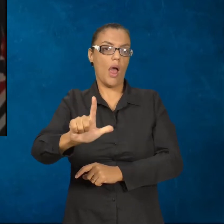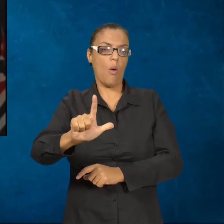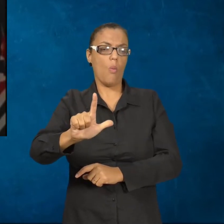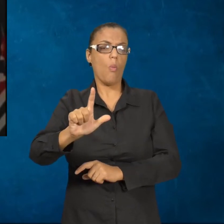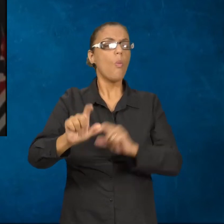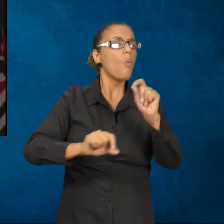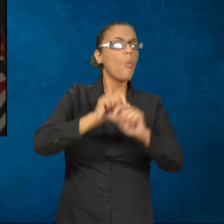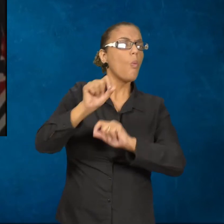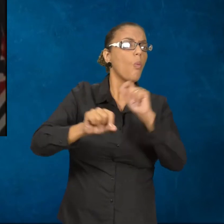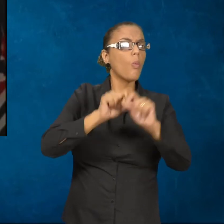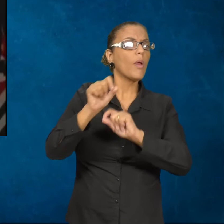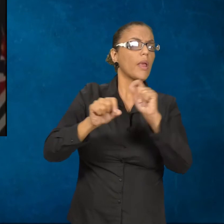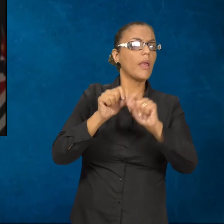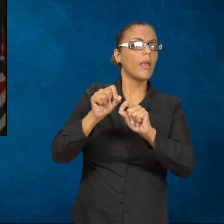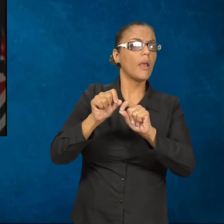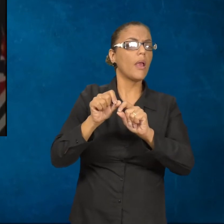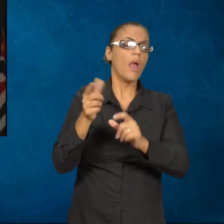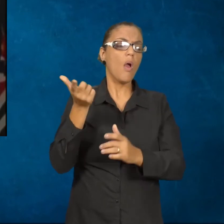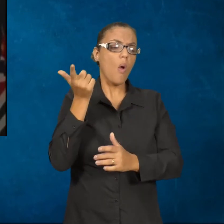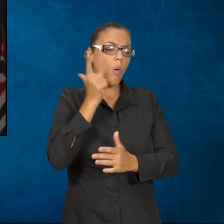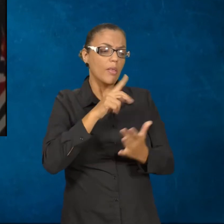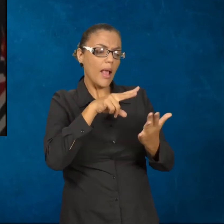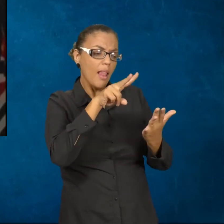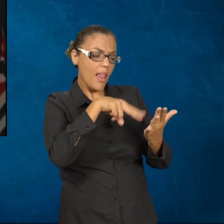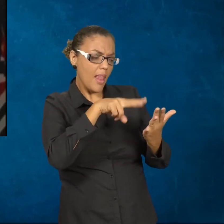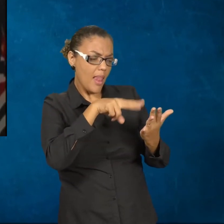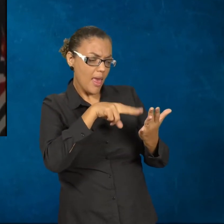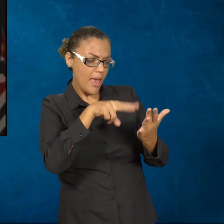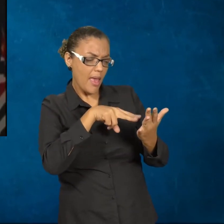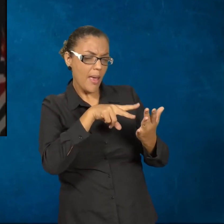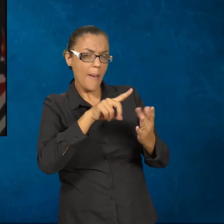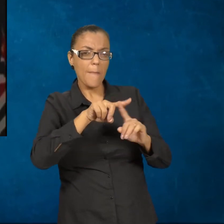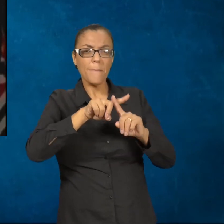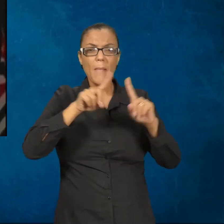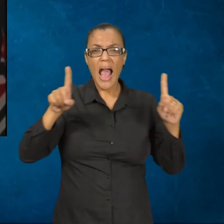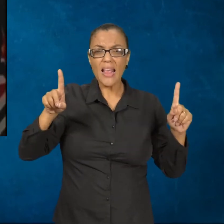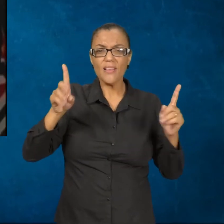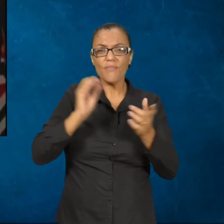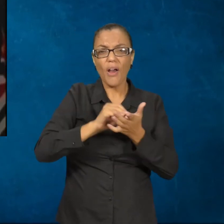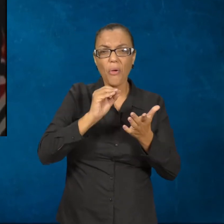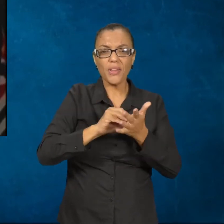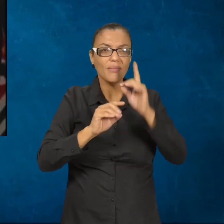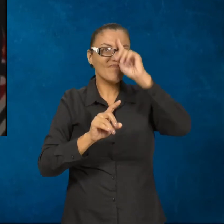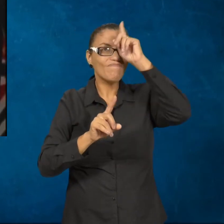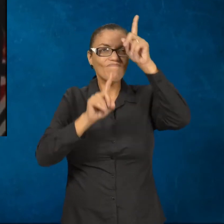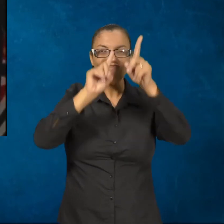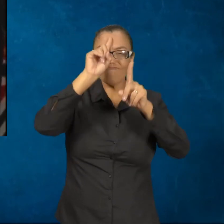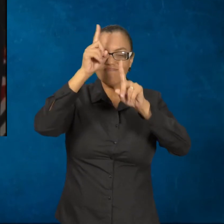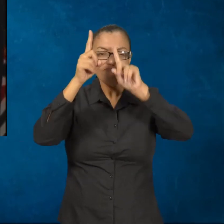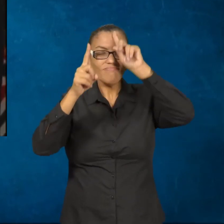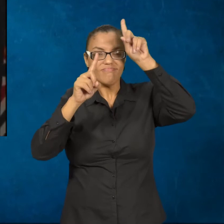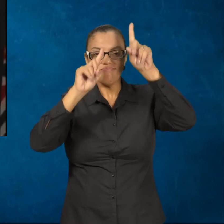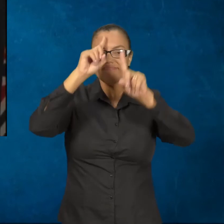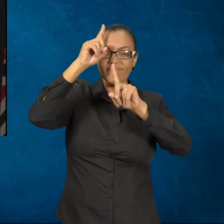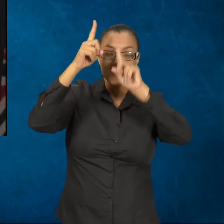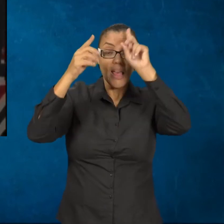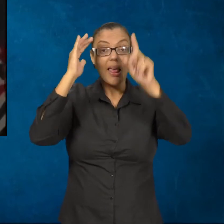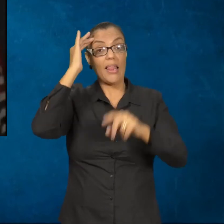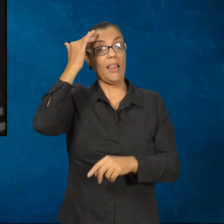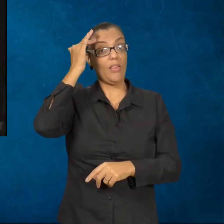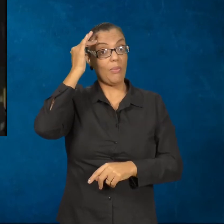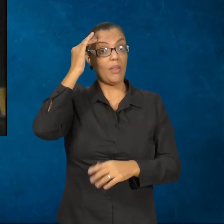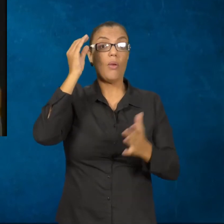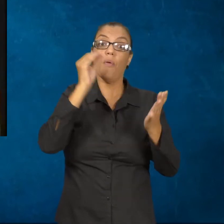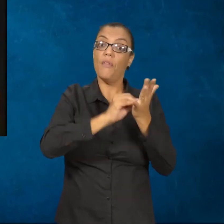Eles são analfabetos funcionais. A coisa está terrível. Isso é falta de leitura. E só